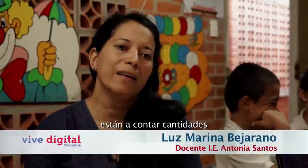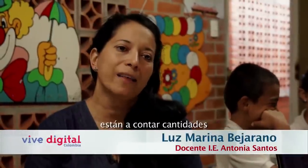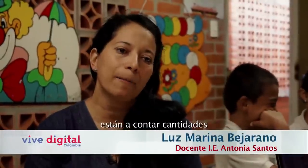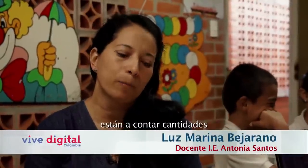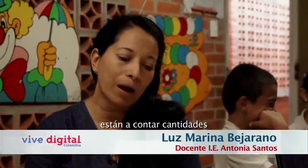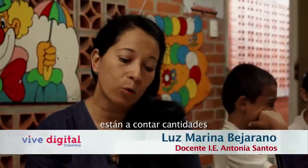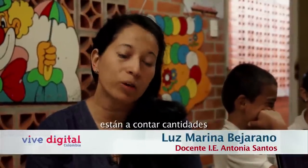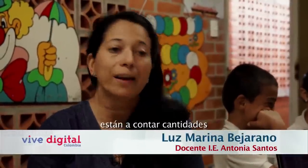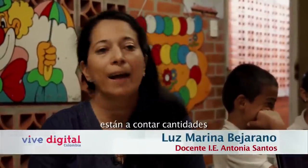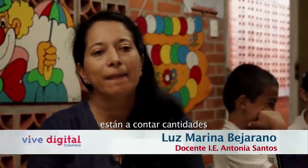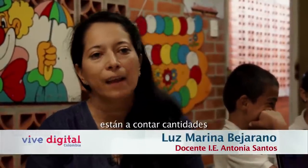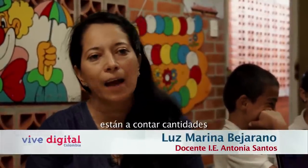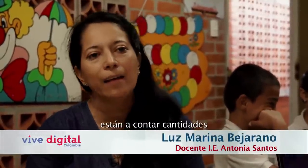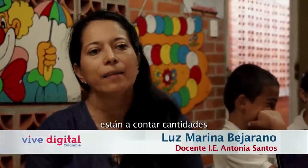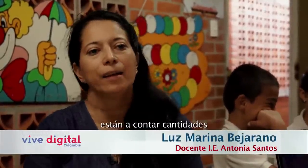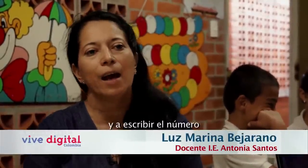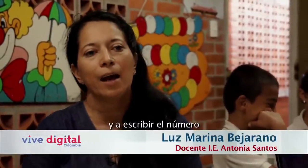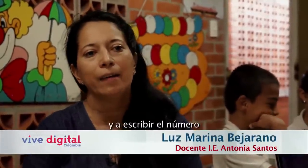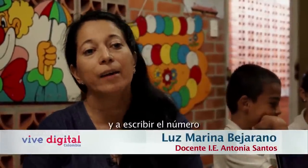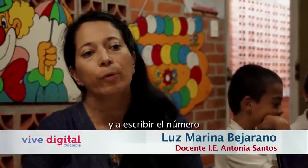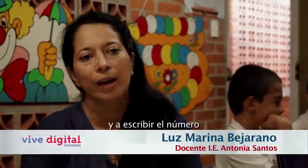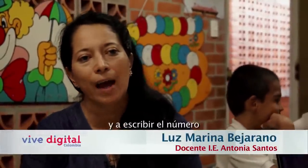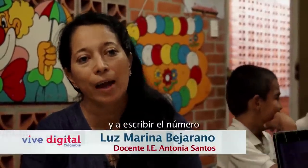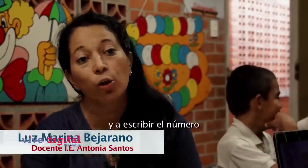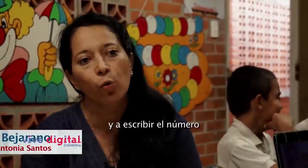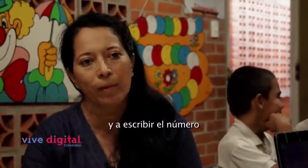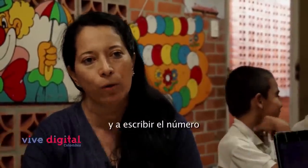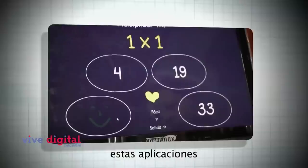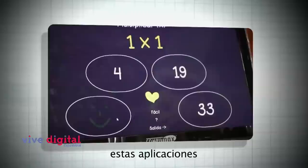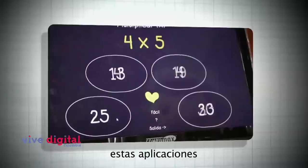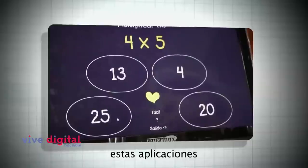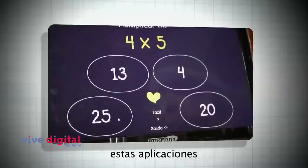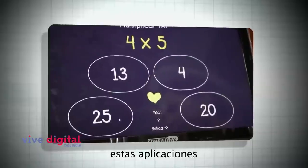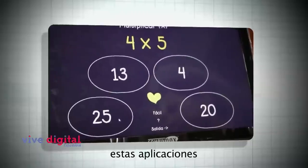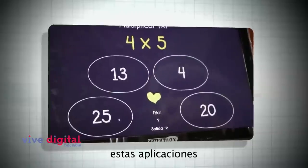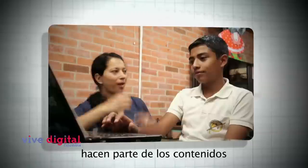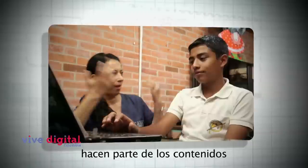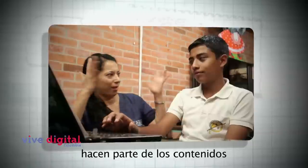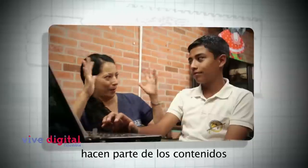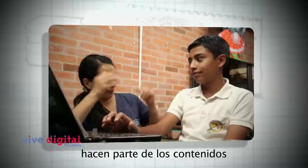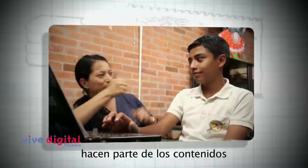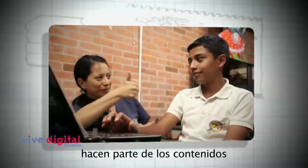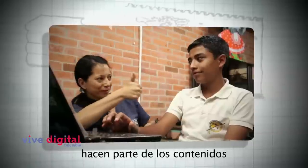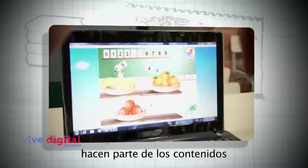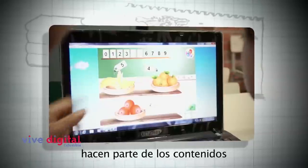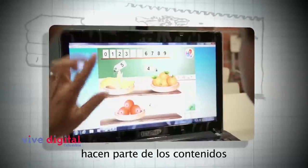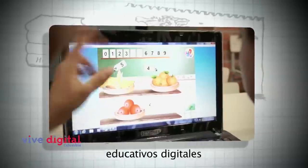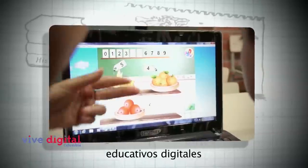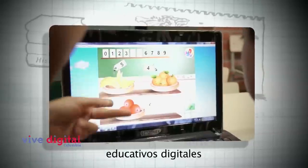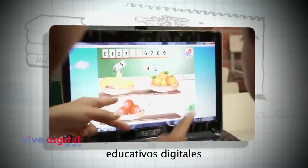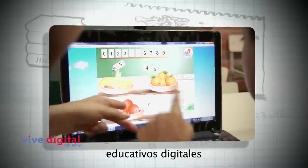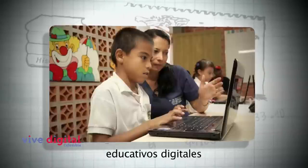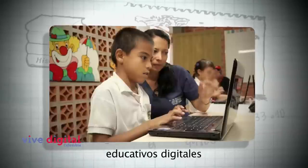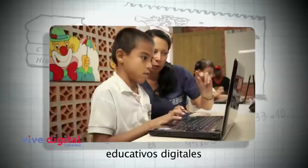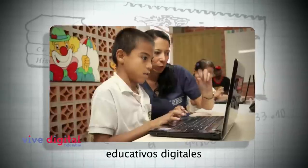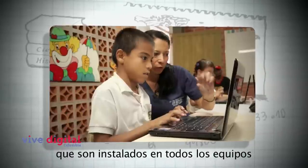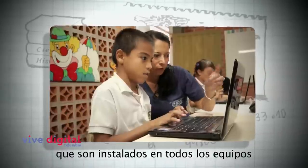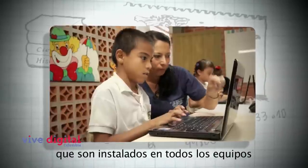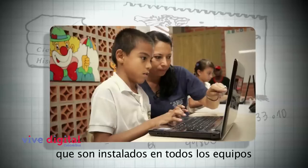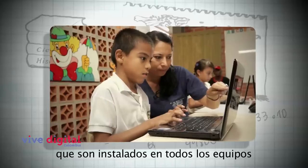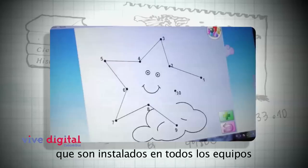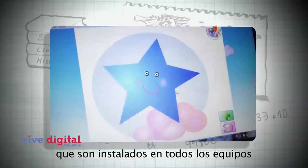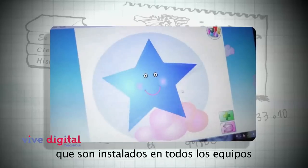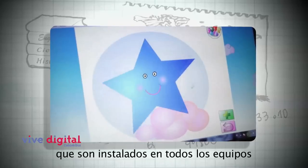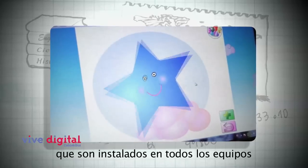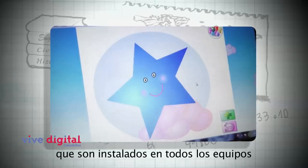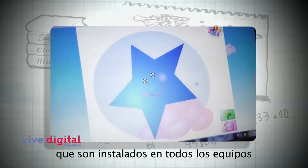preescolar están a contar cantidades y a escribir el número. Estas aplicaciones hacen parte de los contenidos educativos digitales que